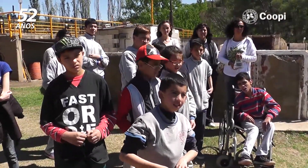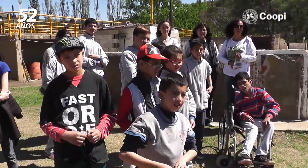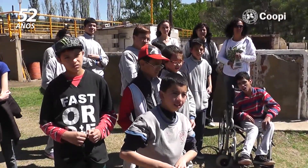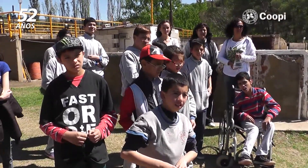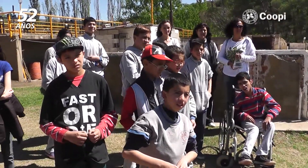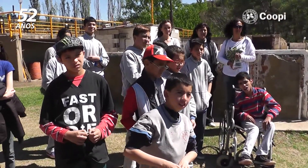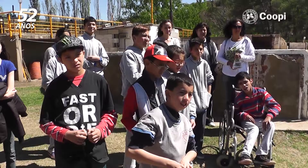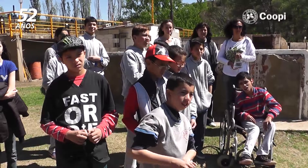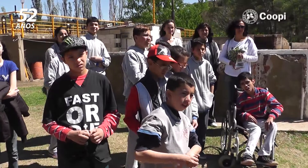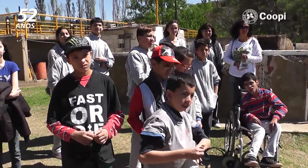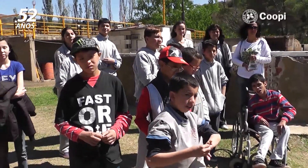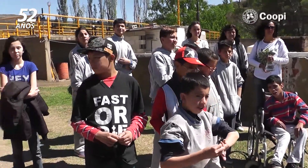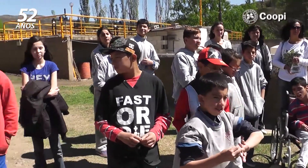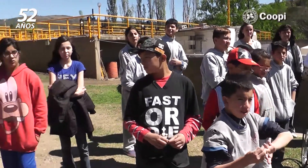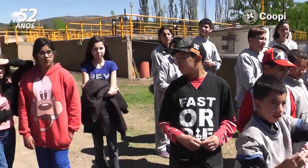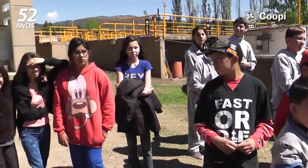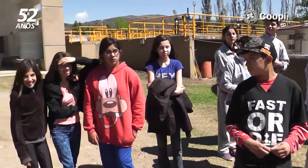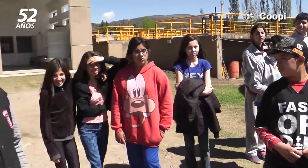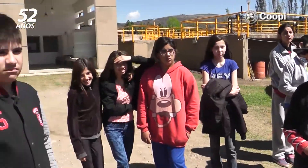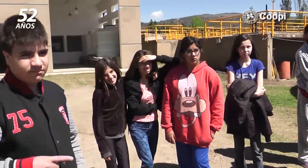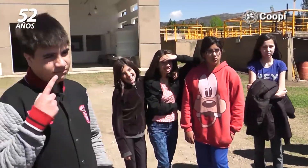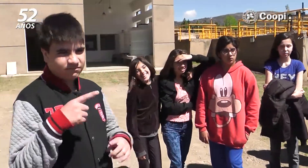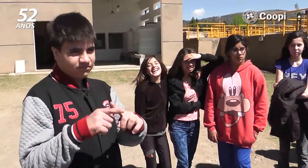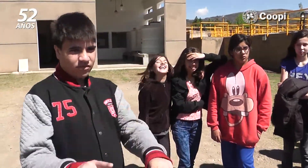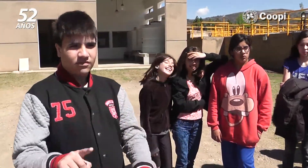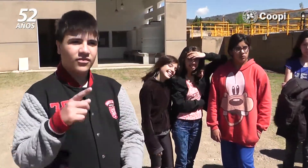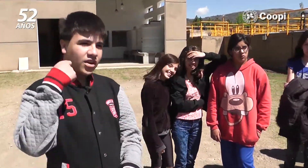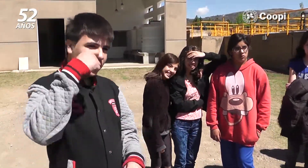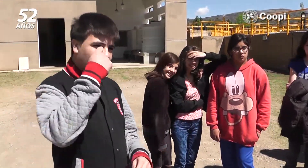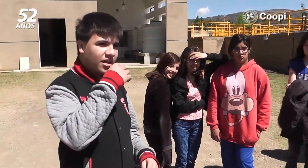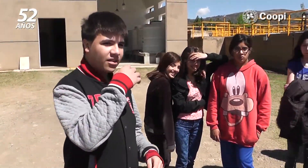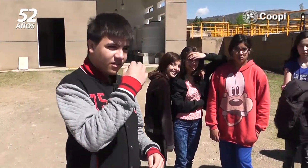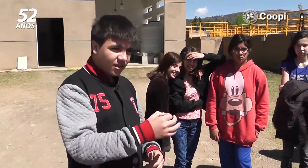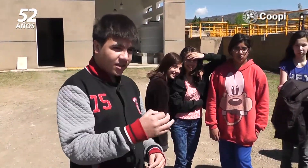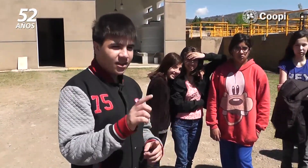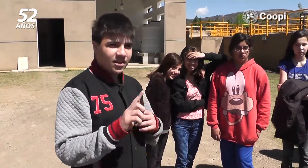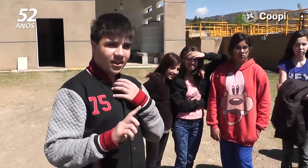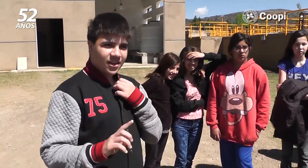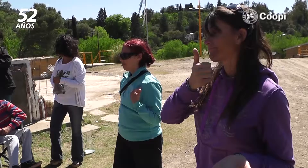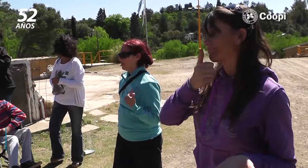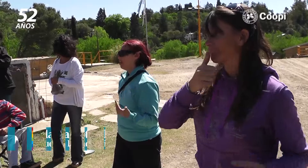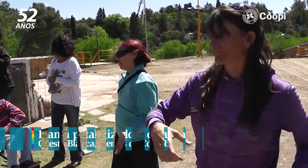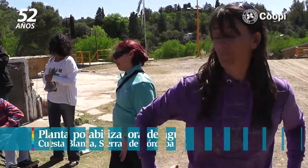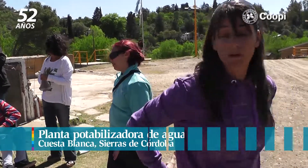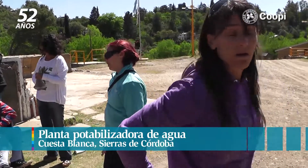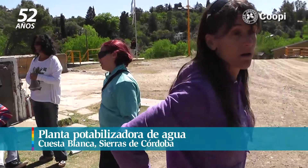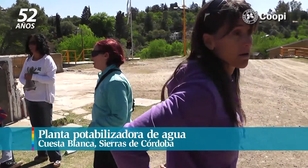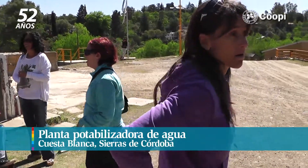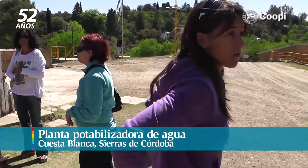Nuestros riñones, todo nuestro organismo necesitan mucha agüita para poder funcionar. A ver, el